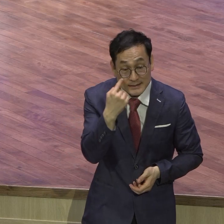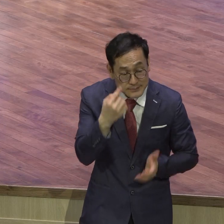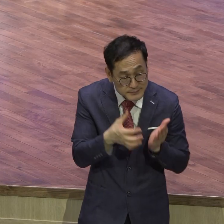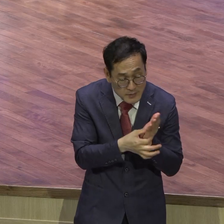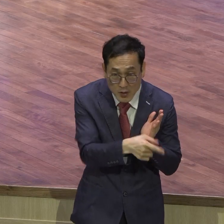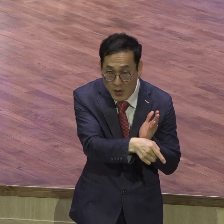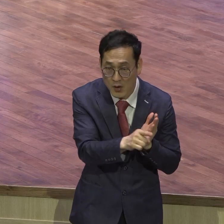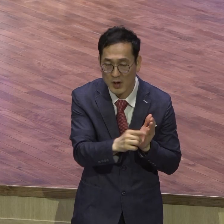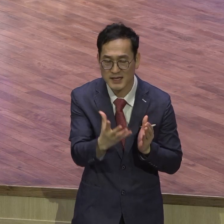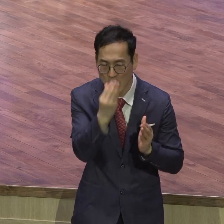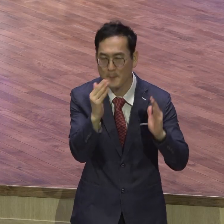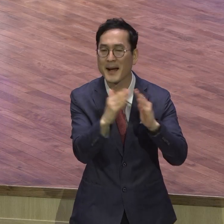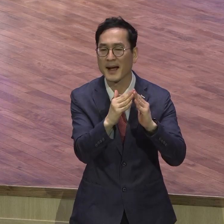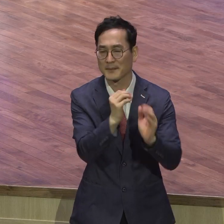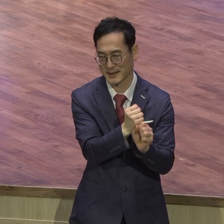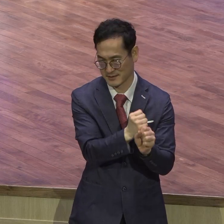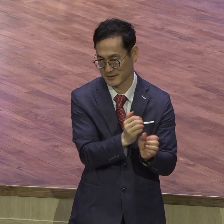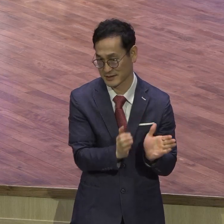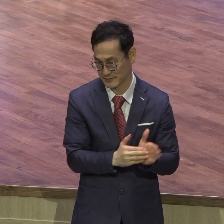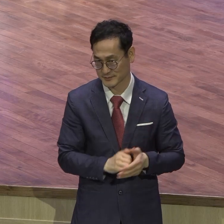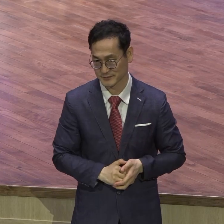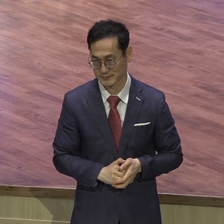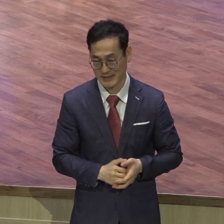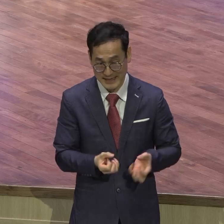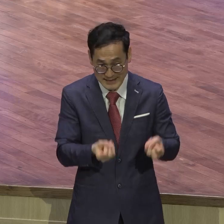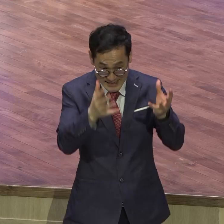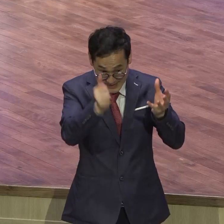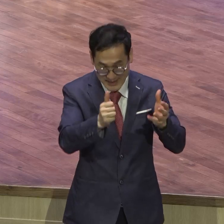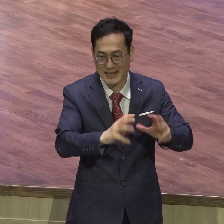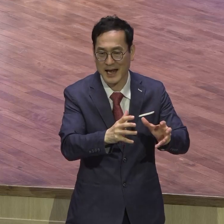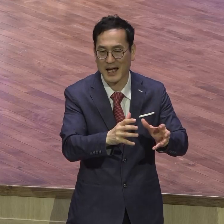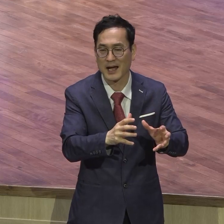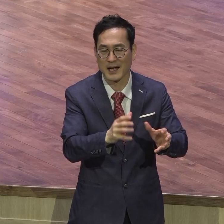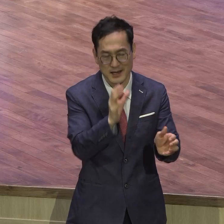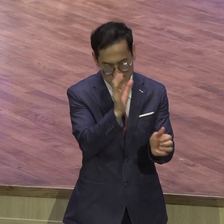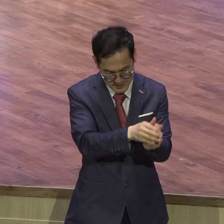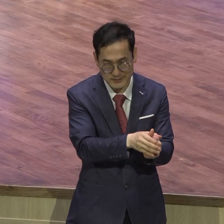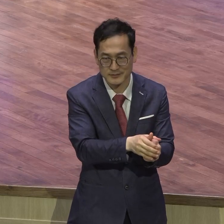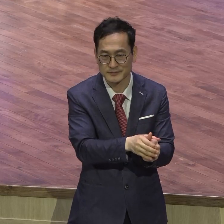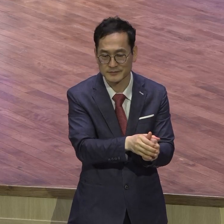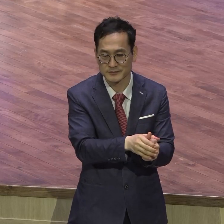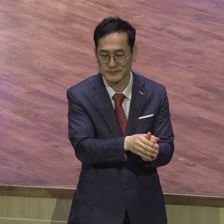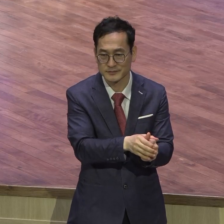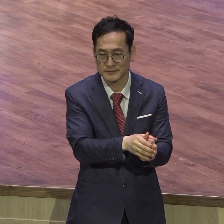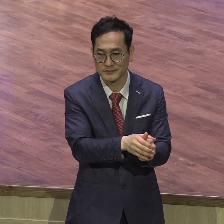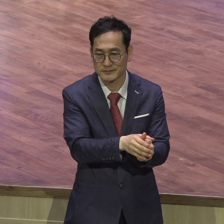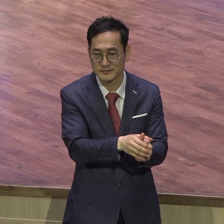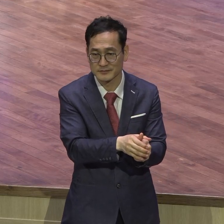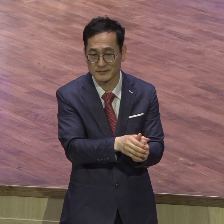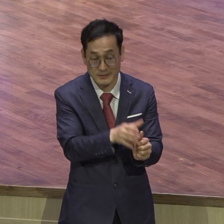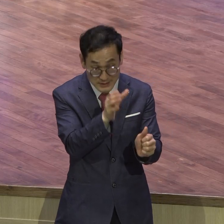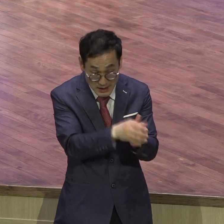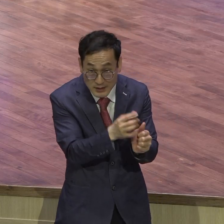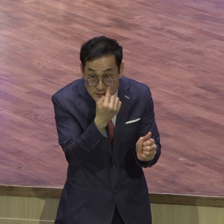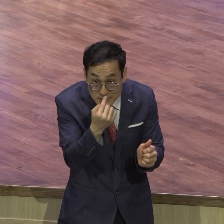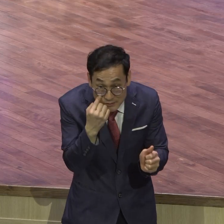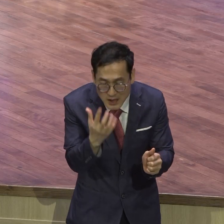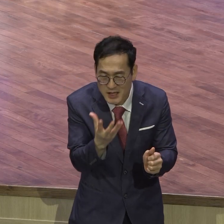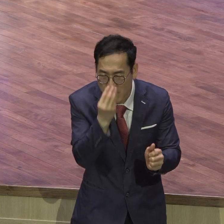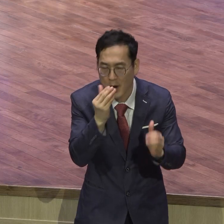그랬어요 이 은약을 성취하셔서 이 제사장나라로 스님 밖에서 가장 중요한 것이 플랫폼이 성막이란 말이에요 이